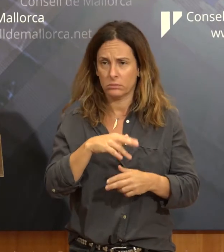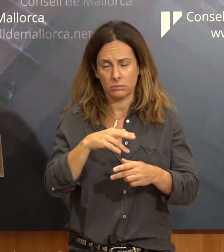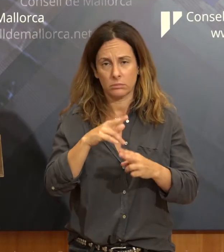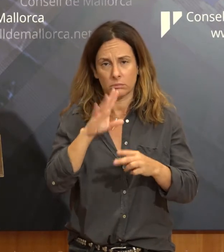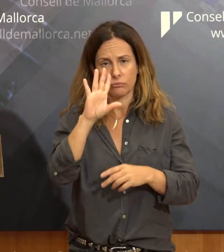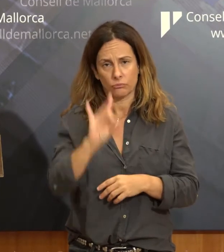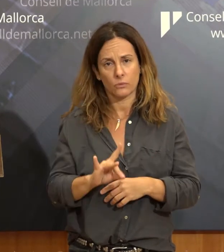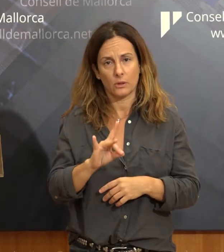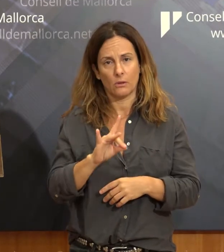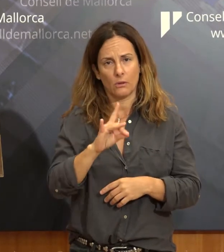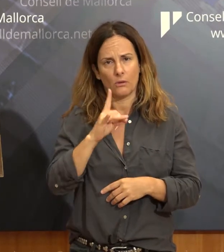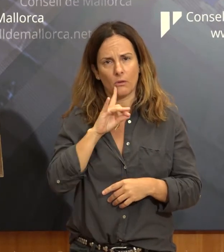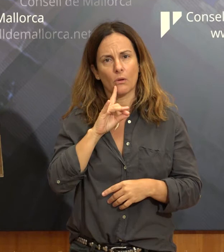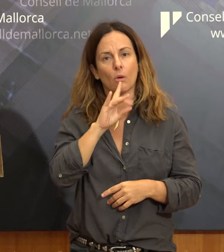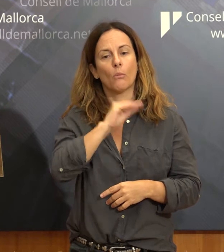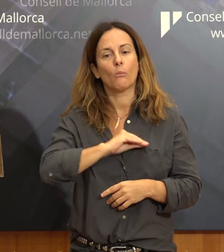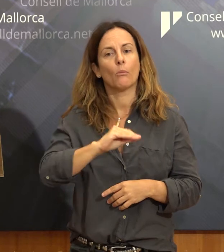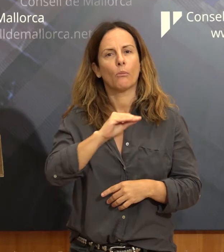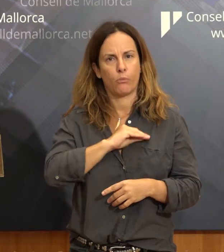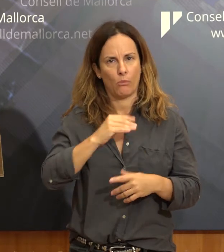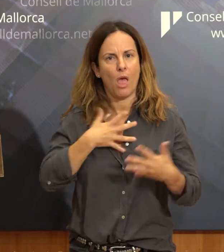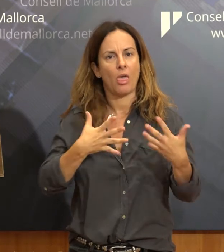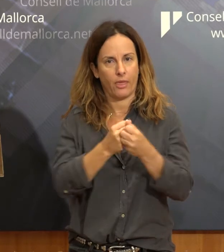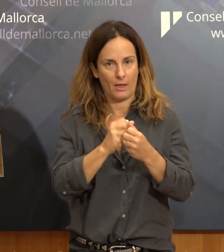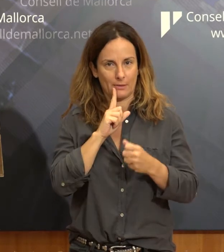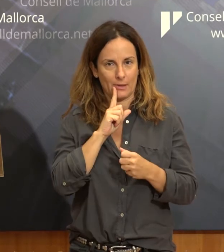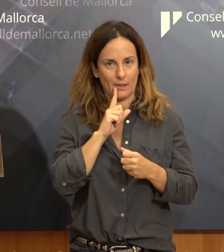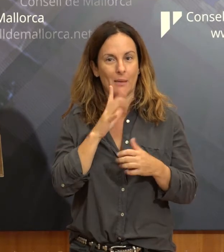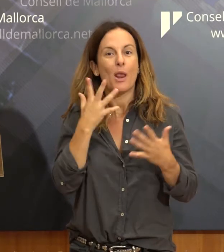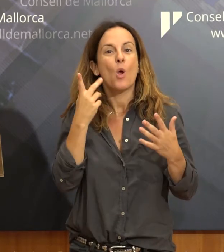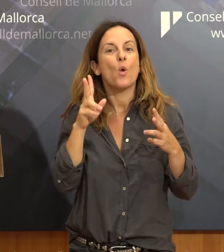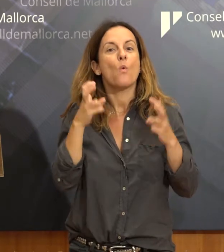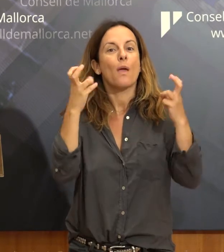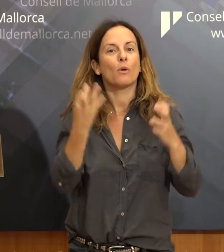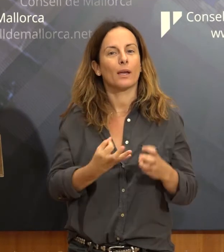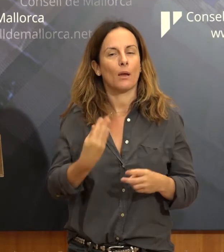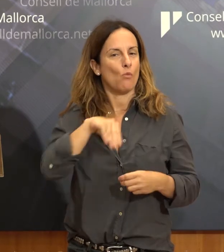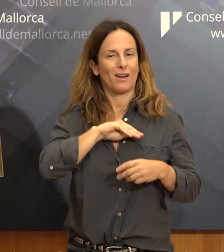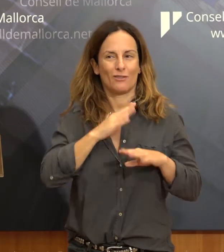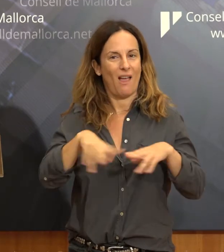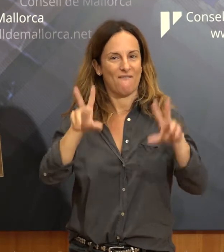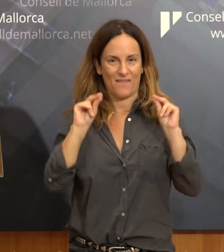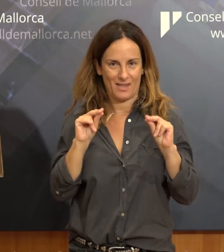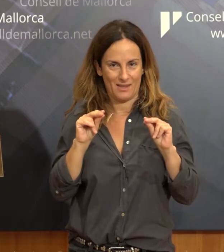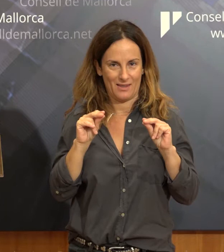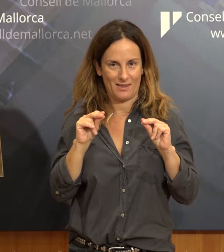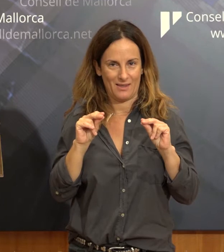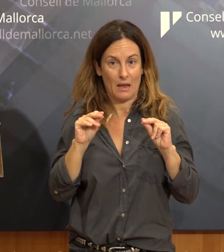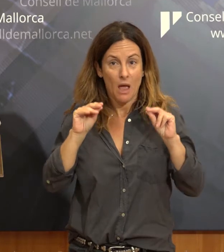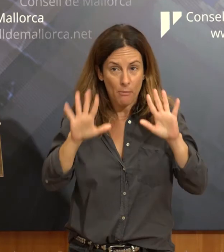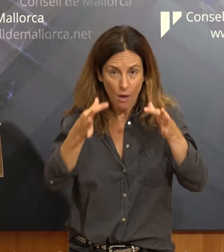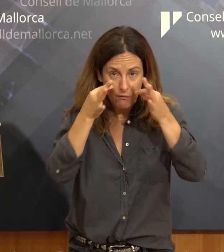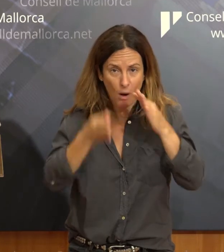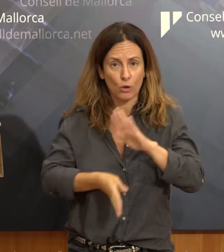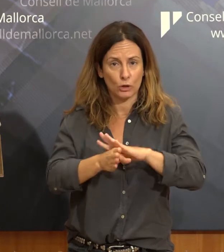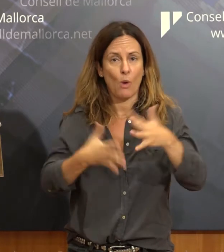però no manté una sinistralitat en resultat de mort. La diferència és aquesta, però manté una sinistralitat molt alta. De la xarxa